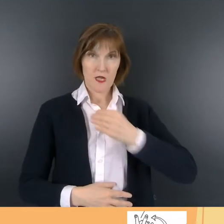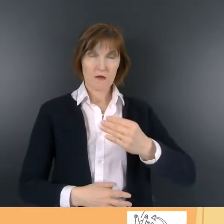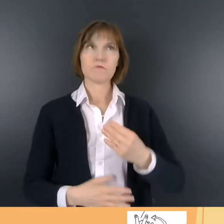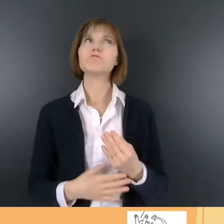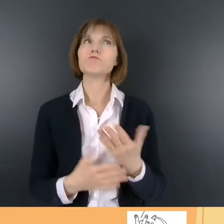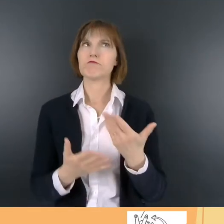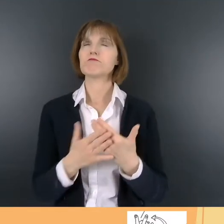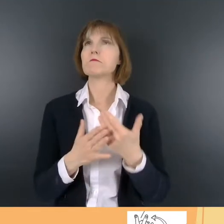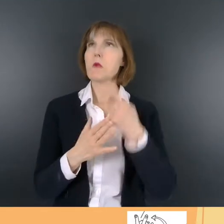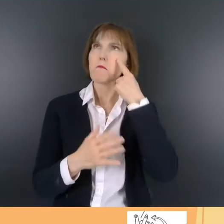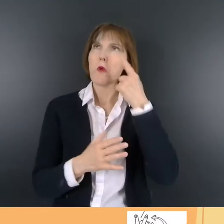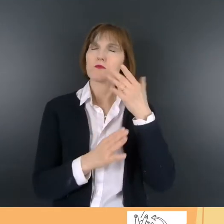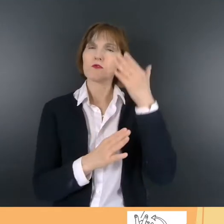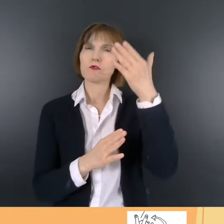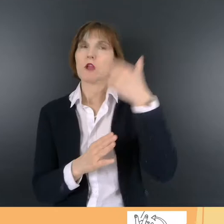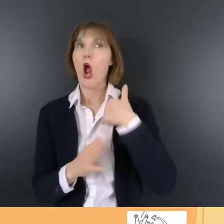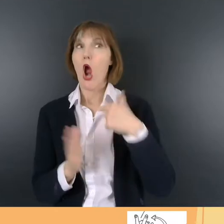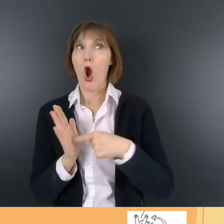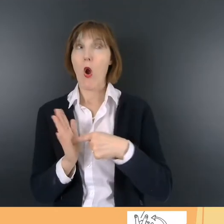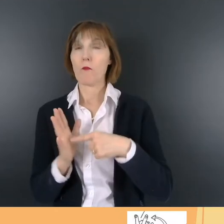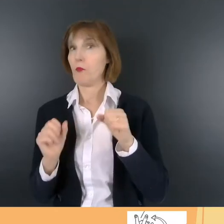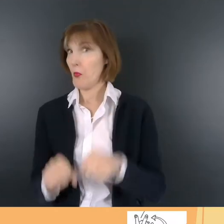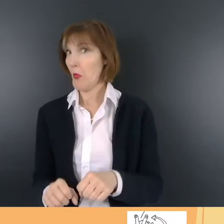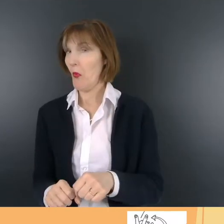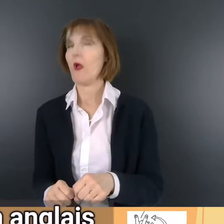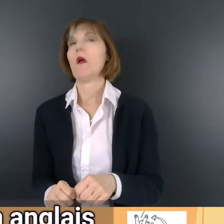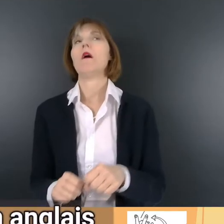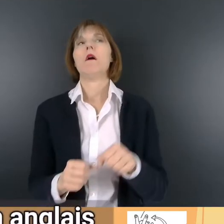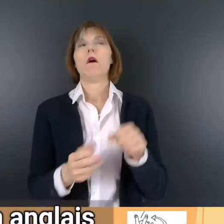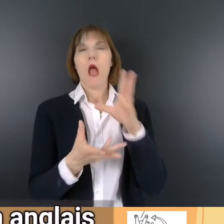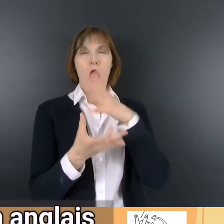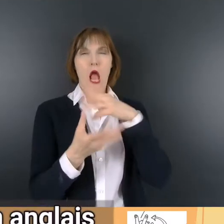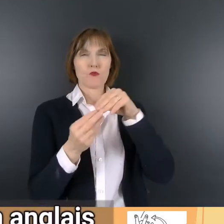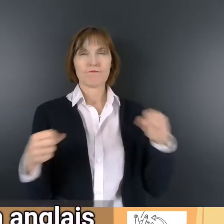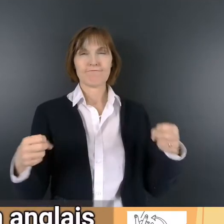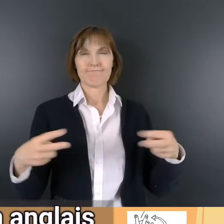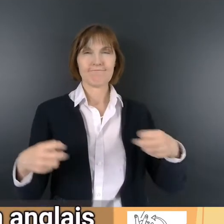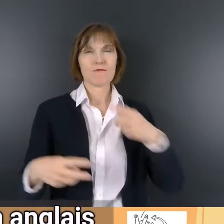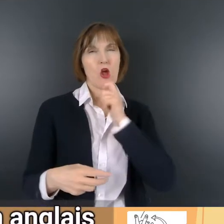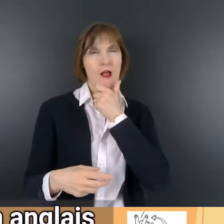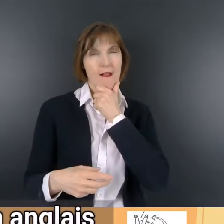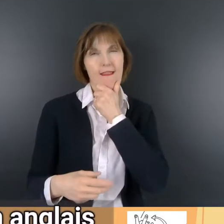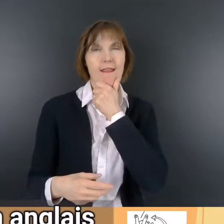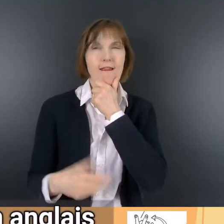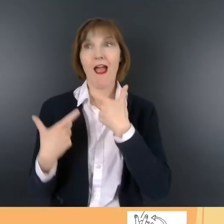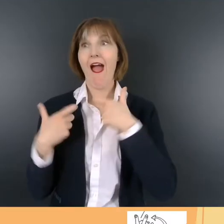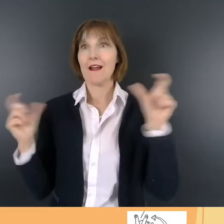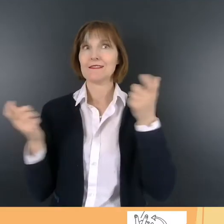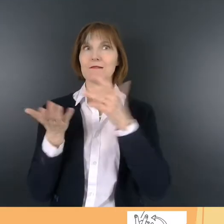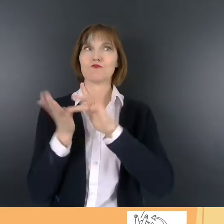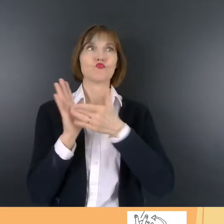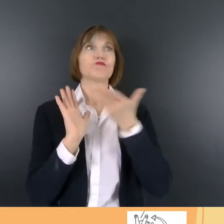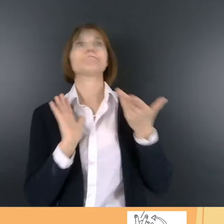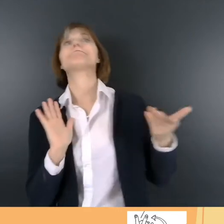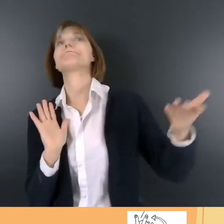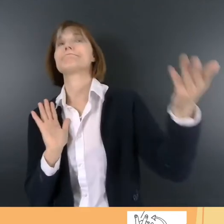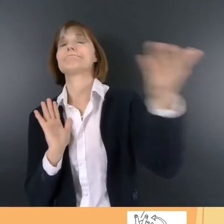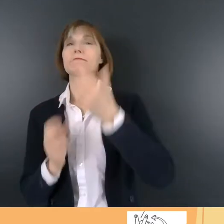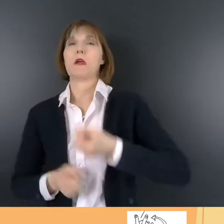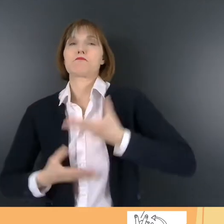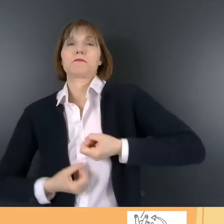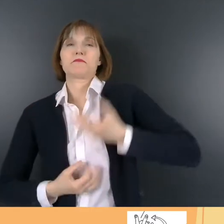mais j'envisage quand je pourrais de le sous-titrer en anglais aussi pour le rendre accessible à la communauté